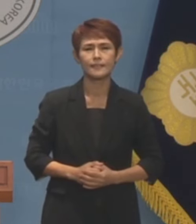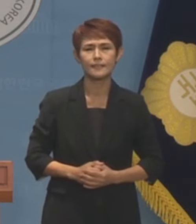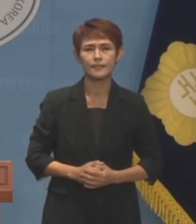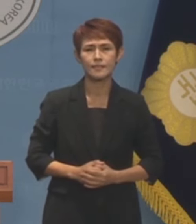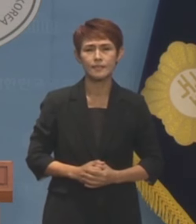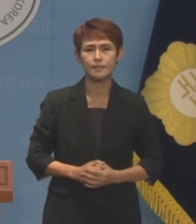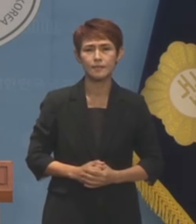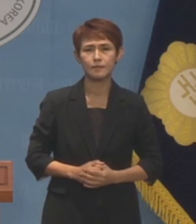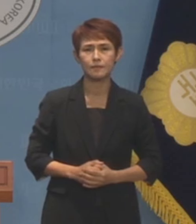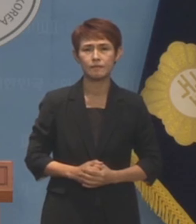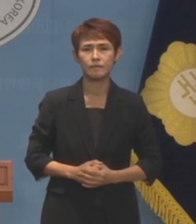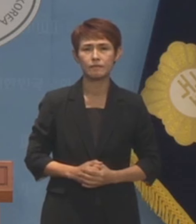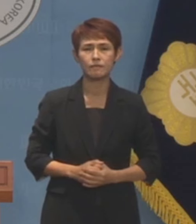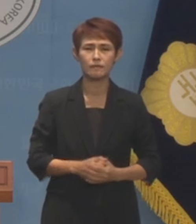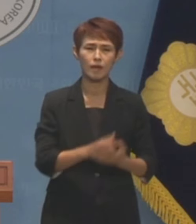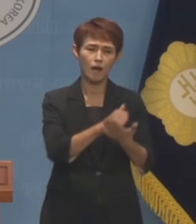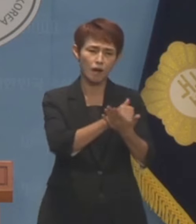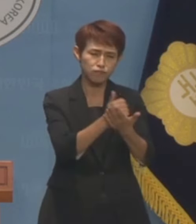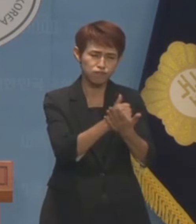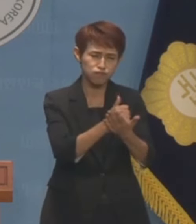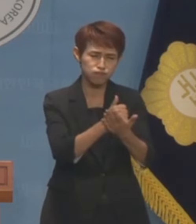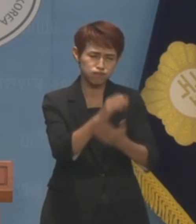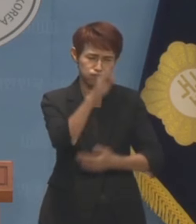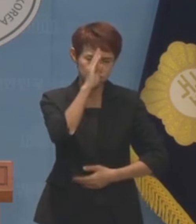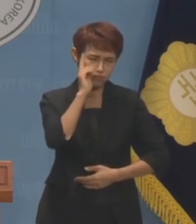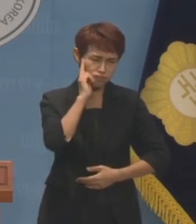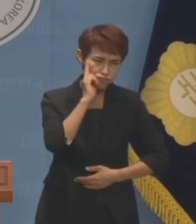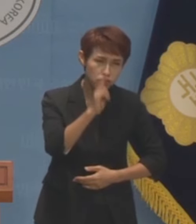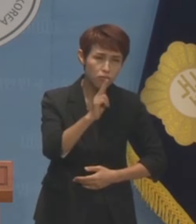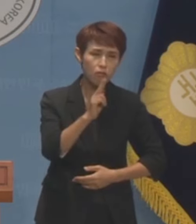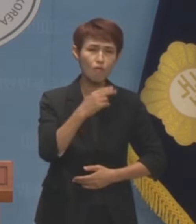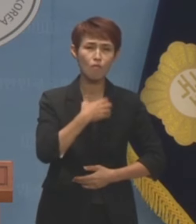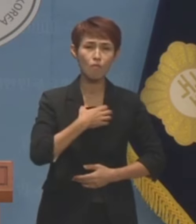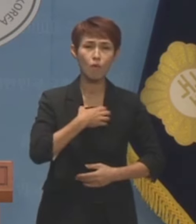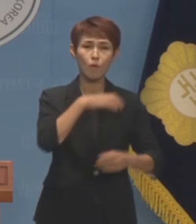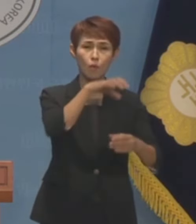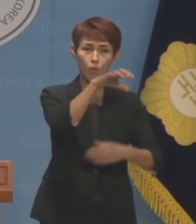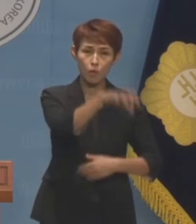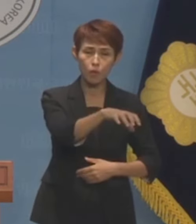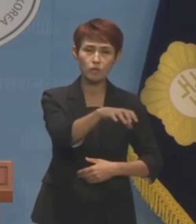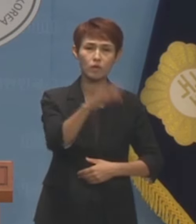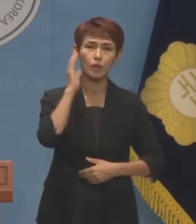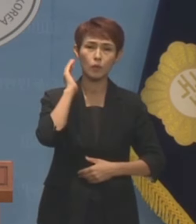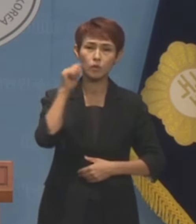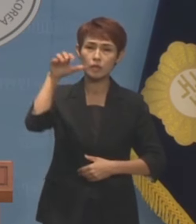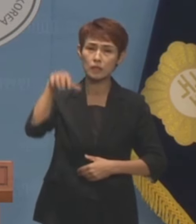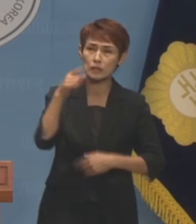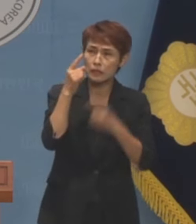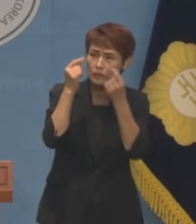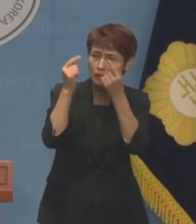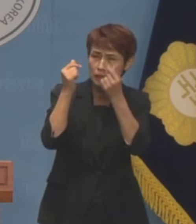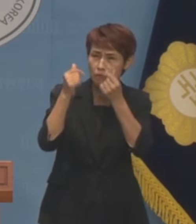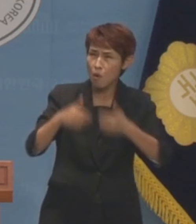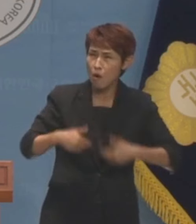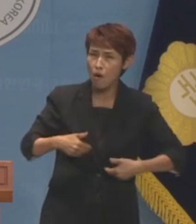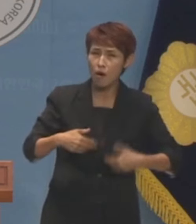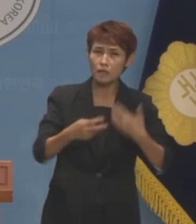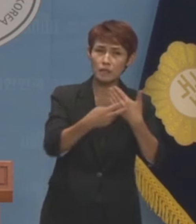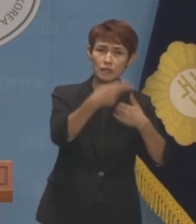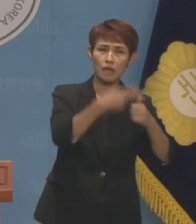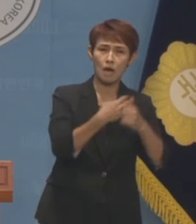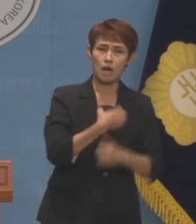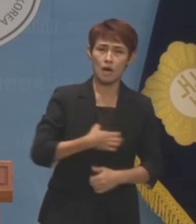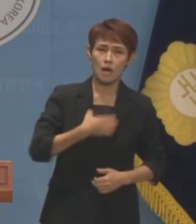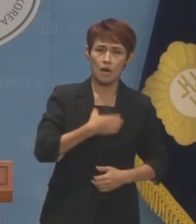것입니까 생사가 오가는 응급 의료 현장에서 의료진들이 대통령실 눈치까지 봐야 하냐는 걱정들이